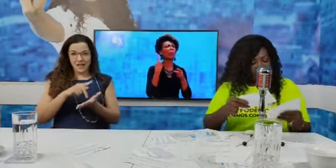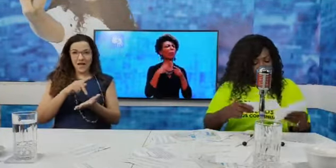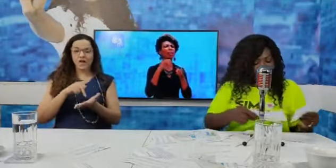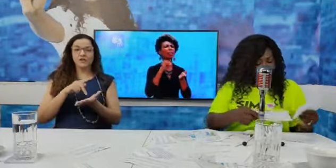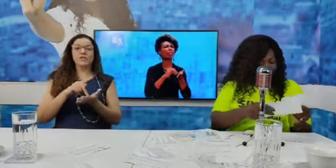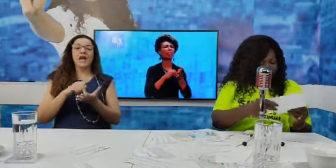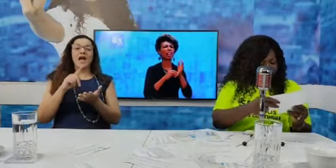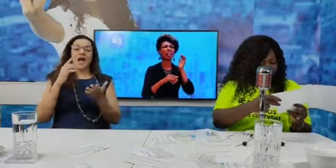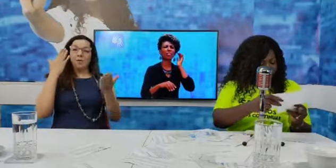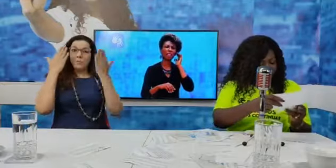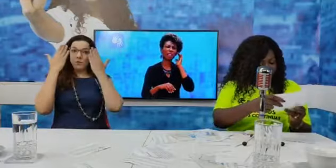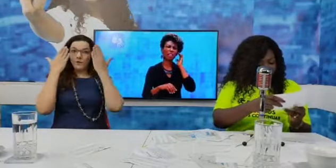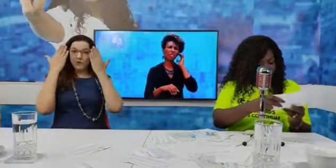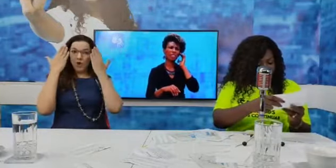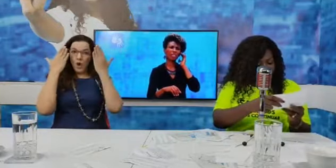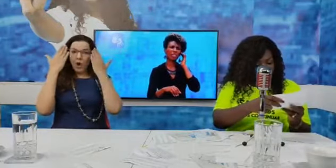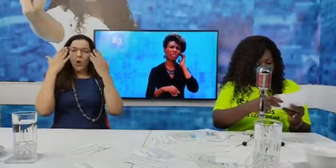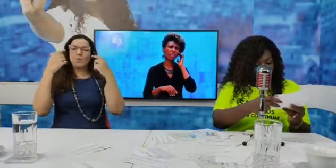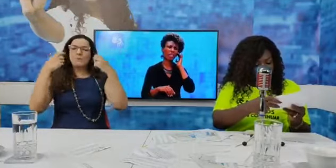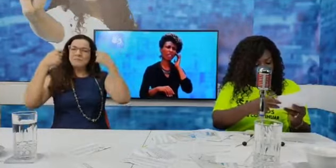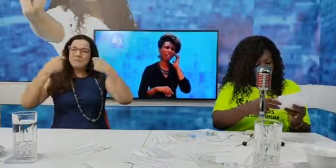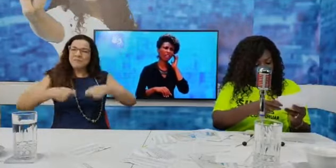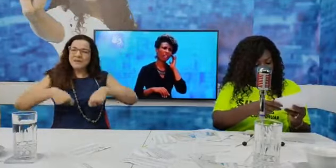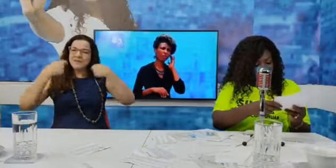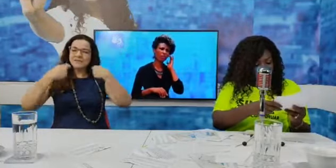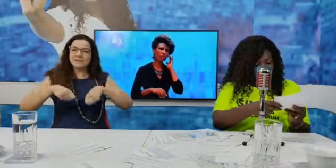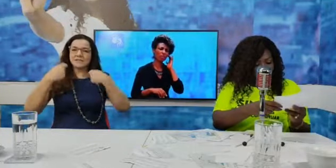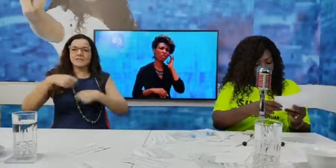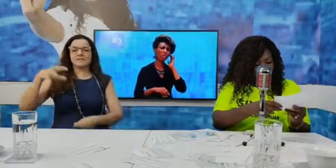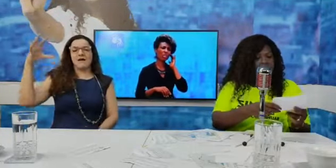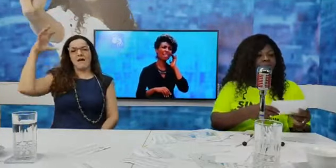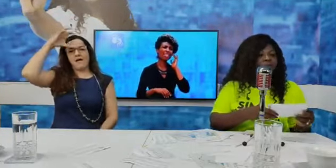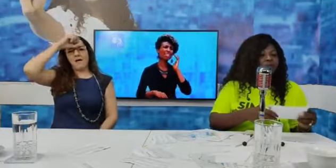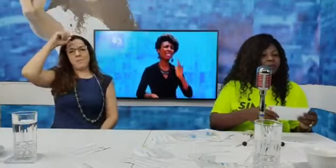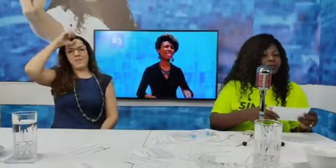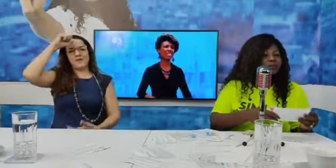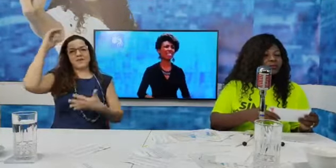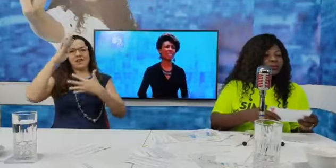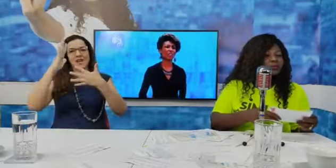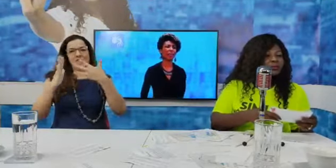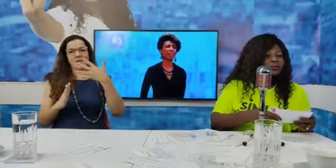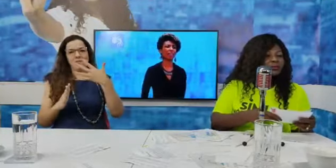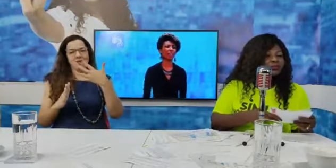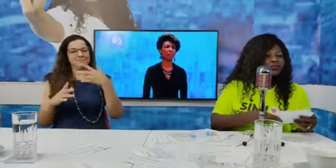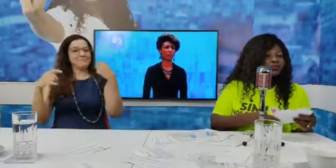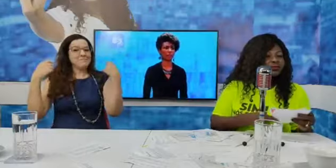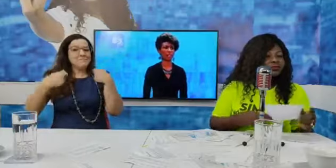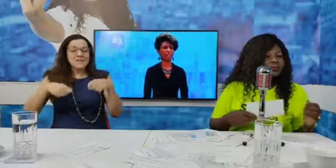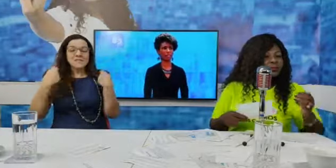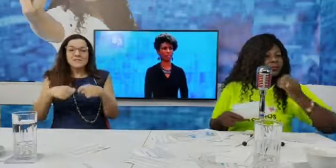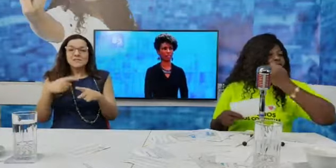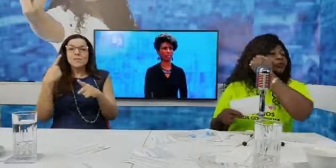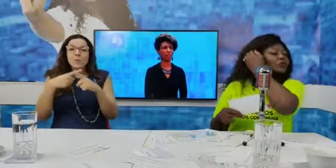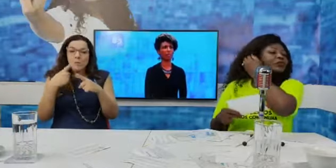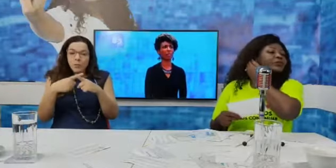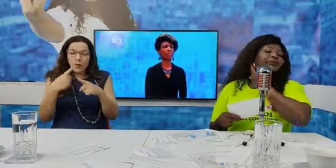Respeita. Verdade. Alguns psicólogos precisam aprender a